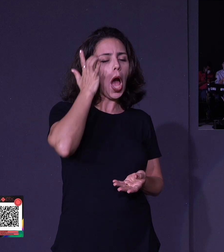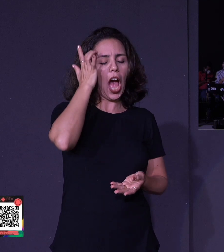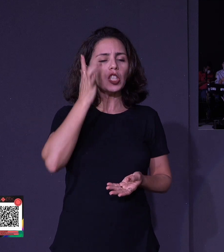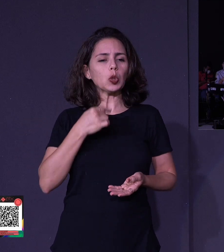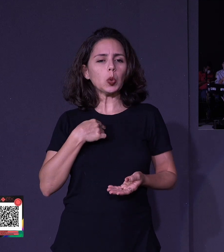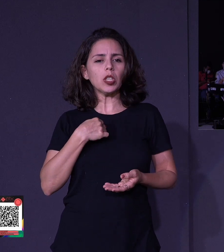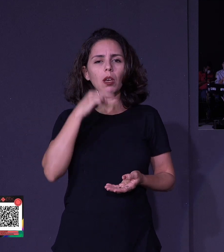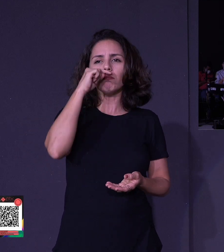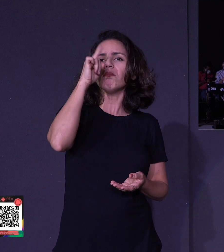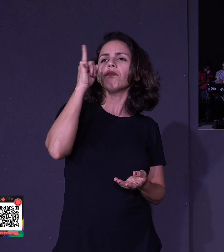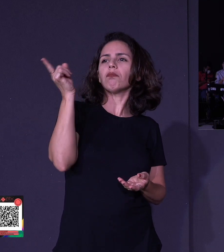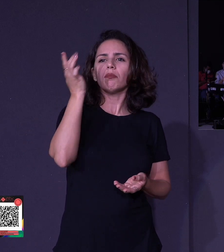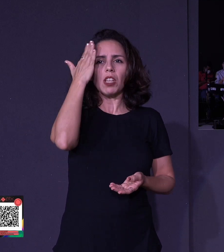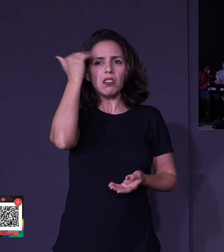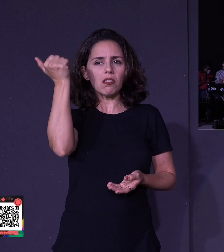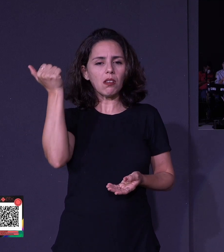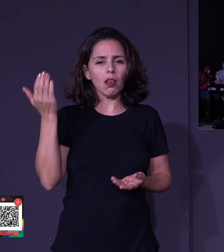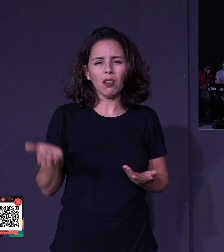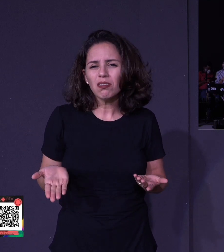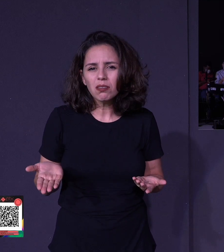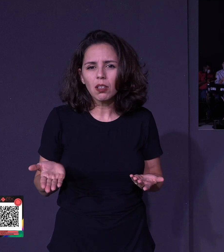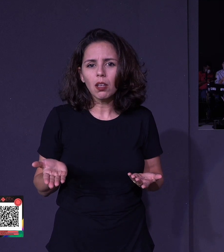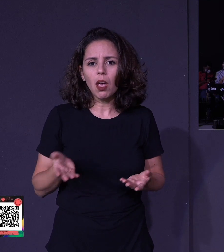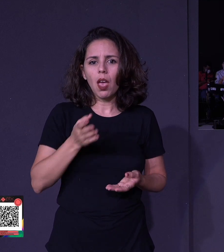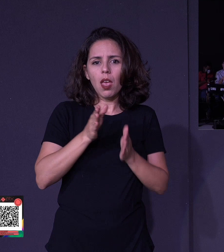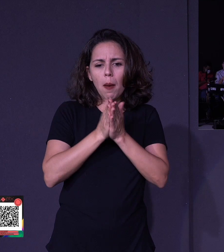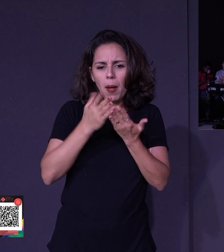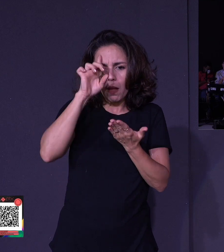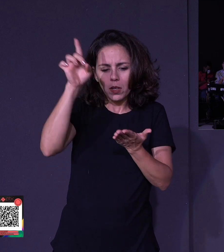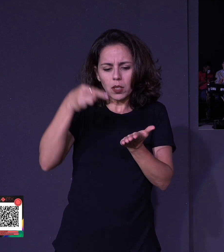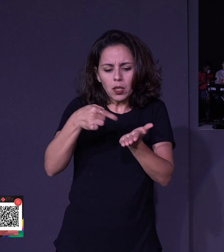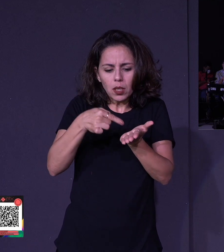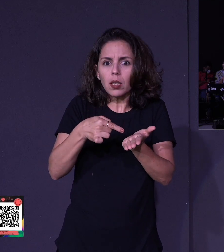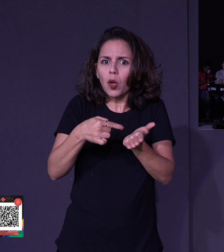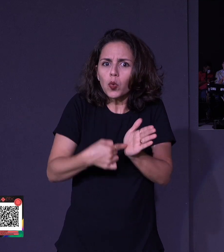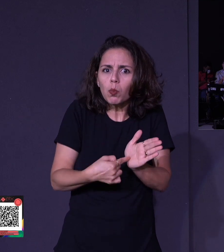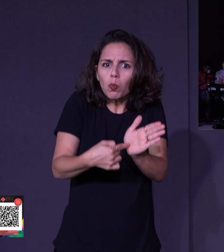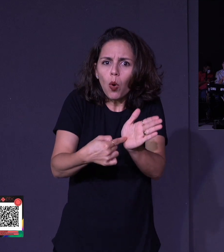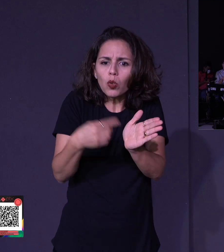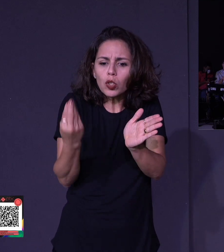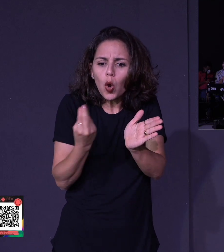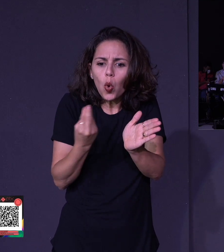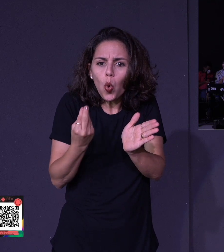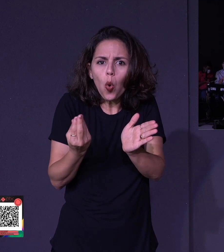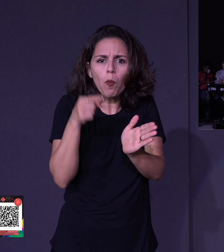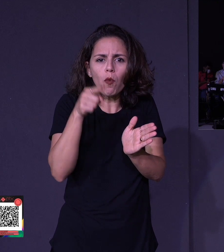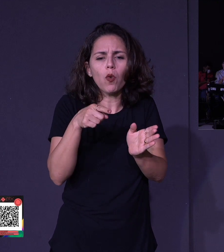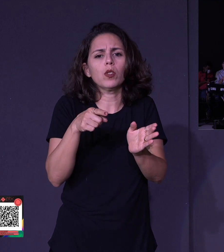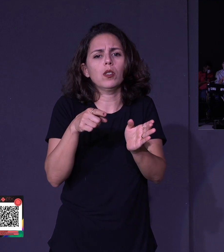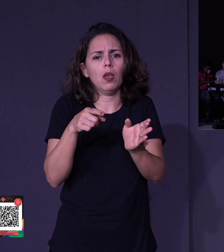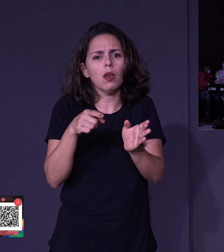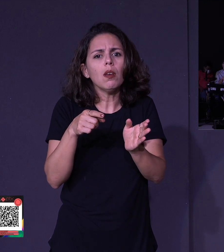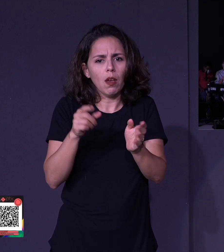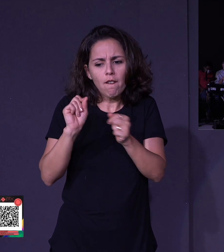Até quando não buscar a sabedoria em Deus, em sua palavra, para edificar a vida, a casa, a família?